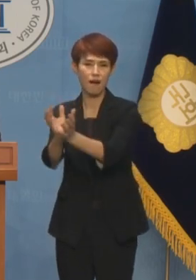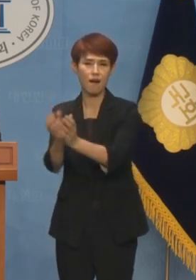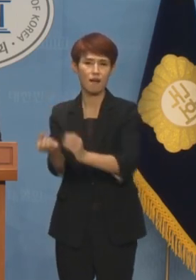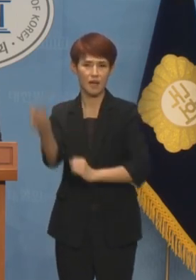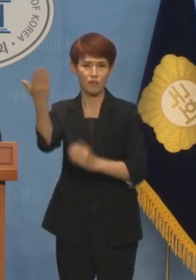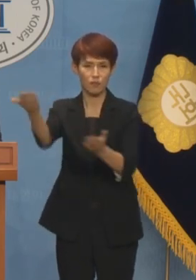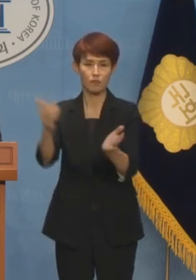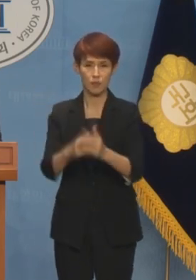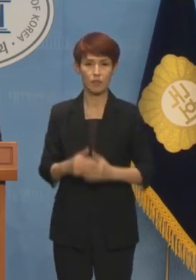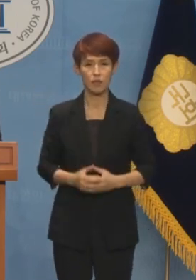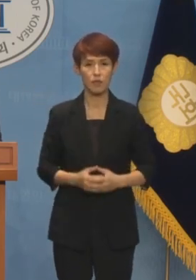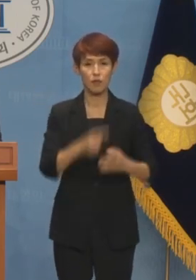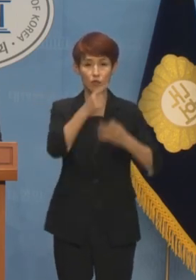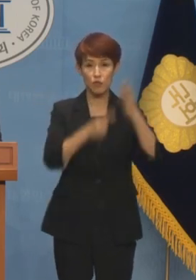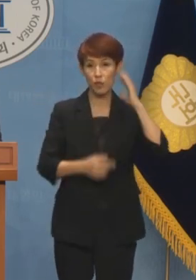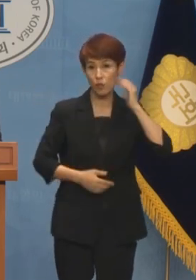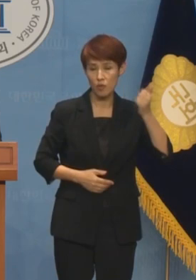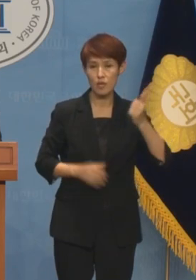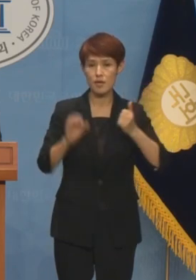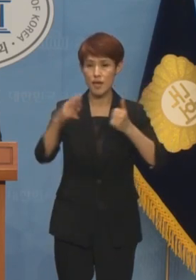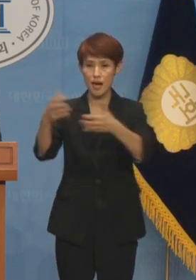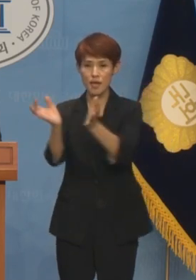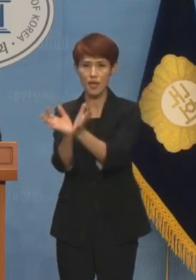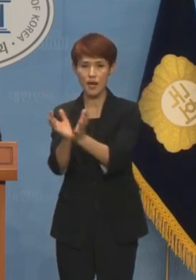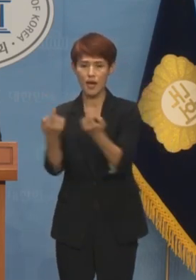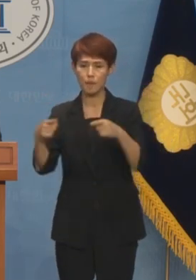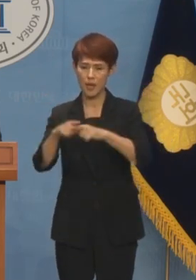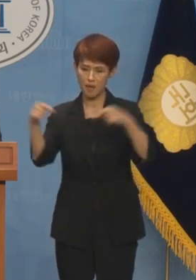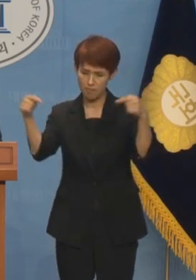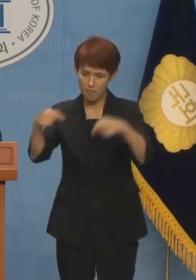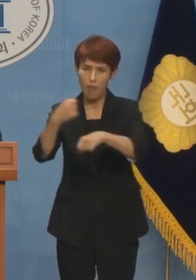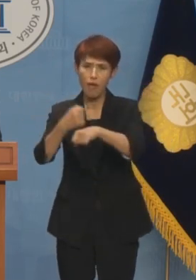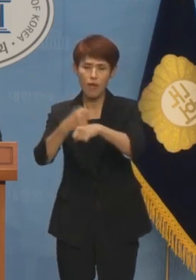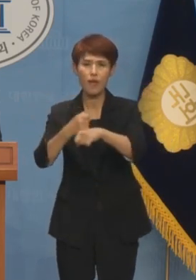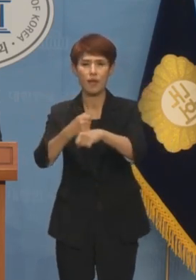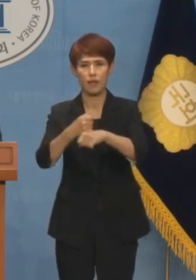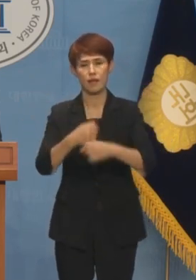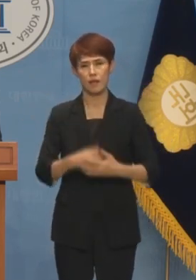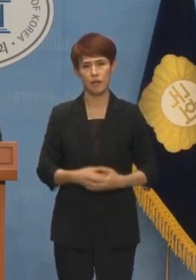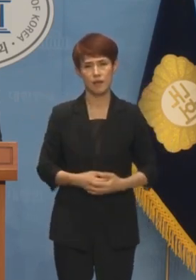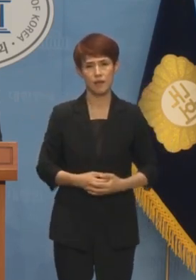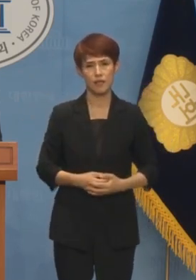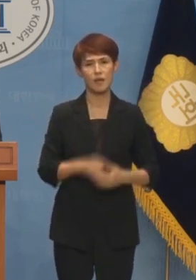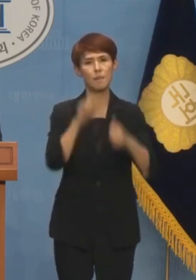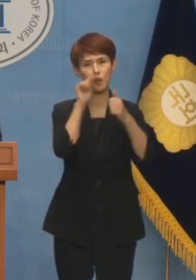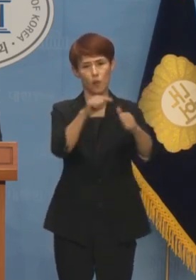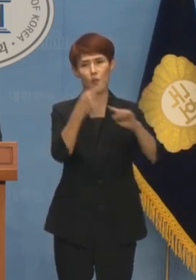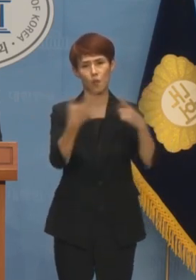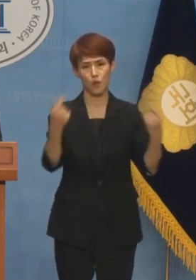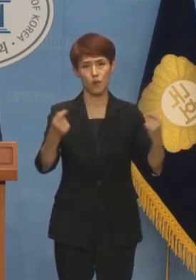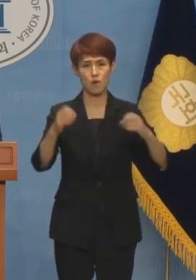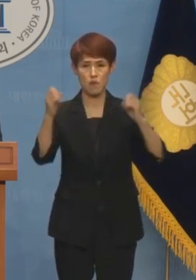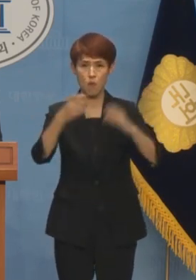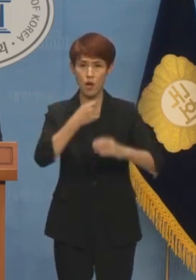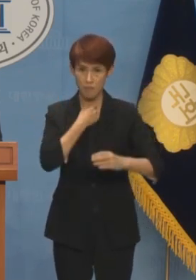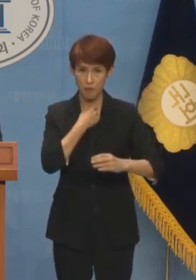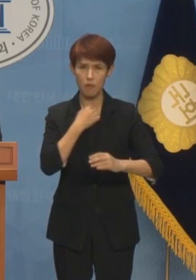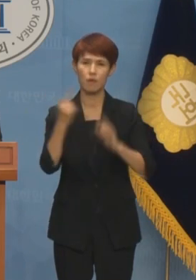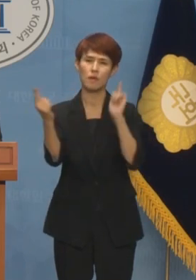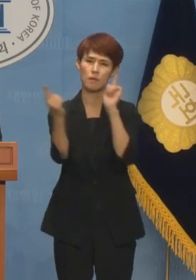바꾸고 야당과 협치하라는 명령입니다. 대화와 협력을 하려면 우선 만나야